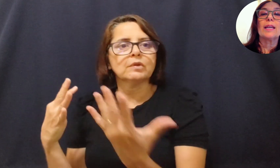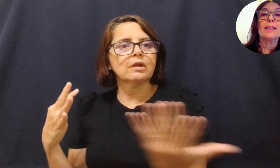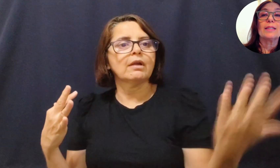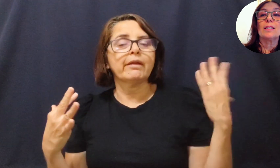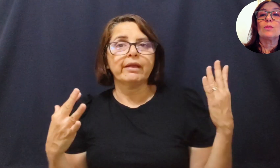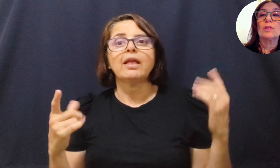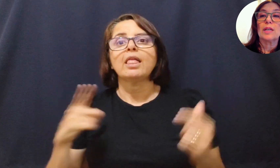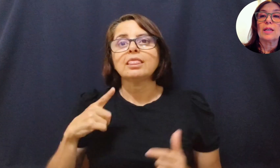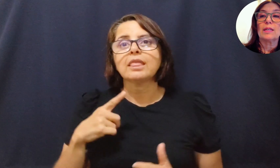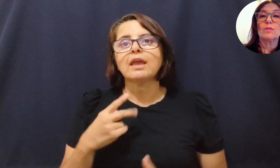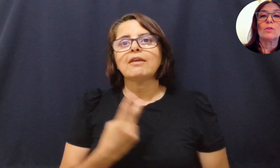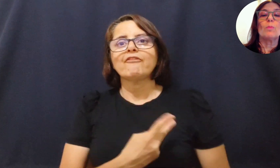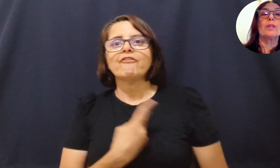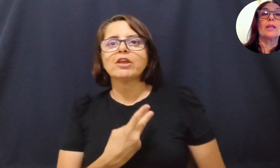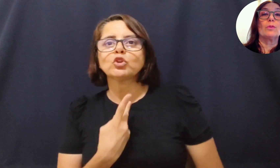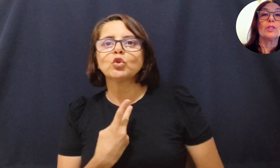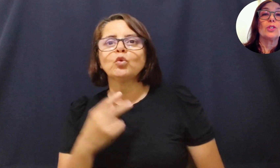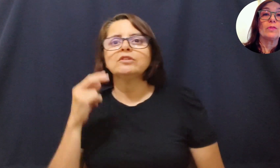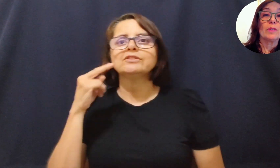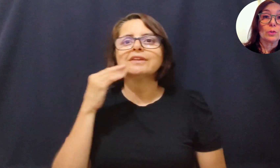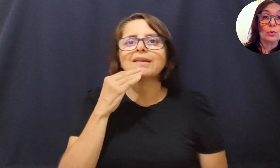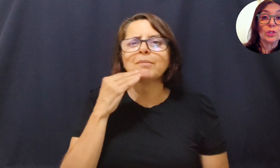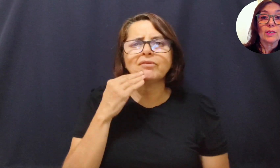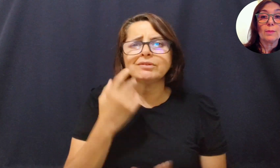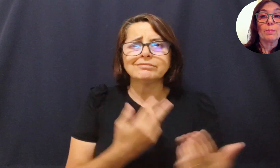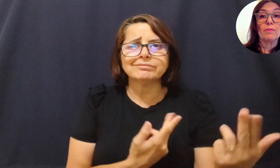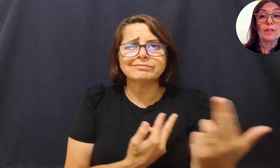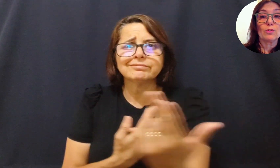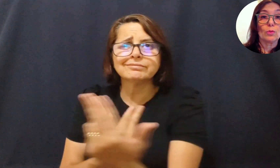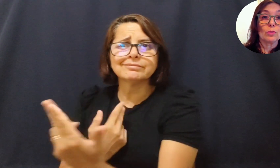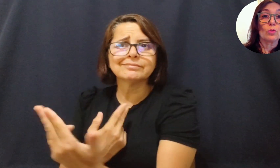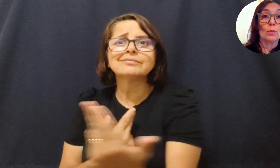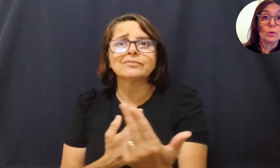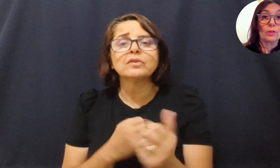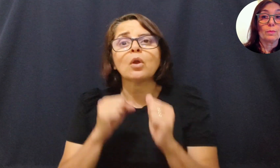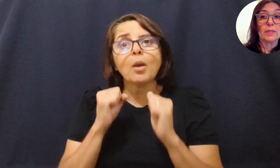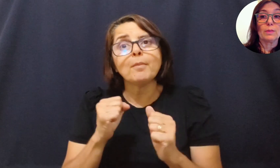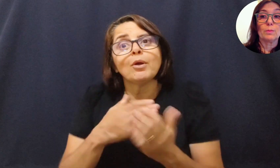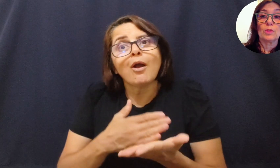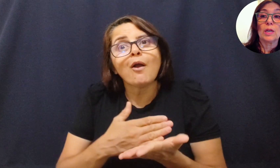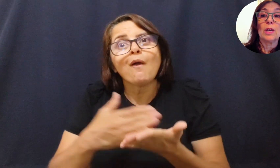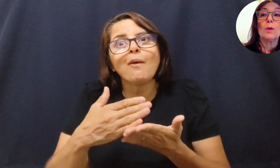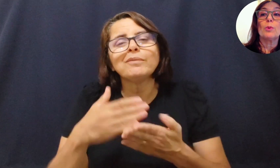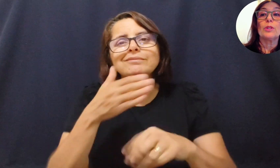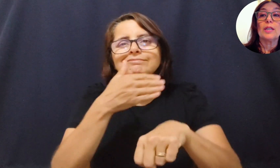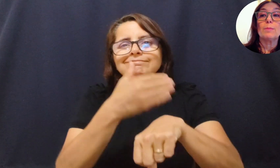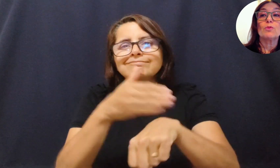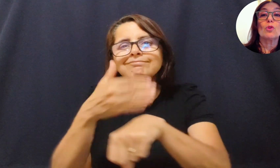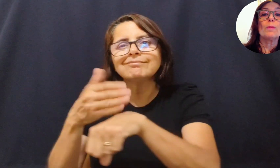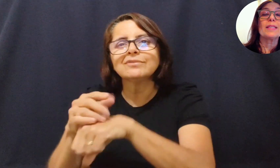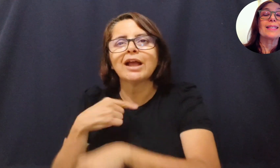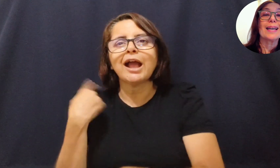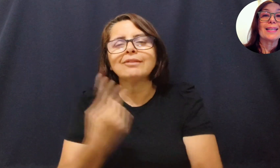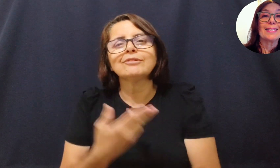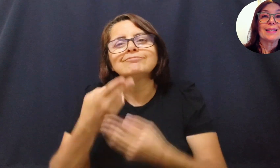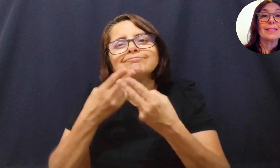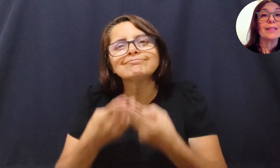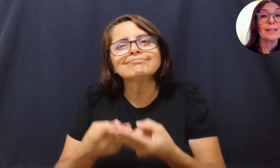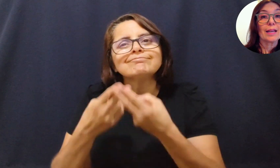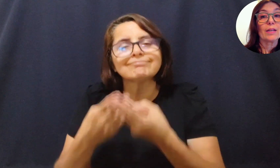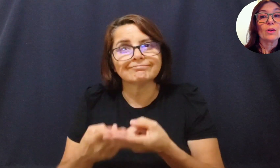Compreendendo que aqueles que nos cercam são portadores de virtudes e imperfeições como nós mesmos, poderemos